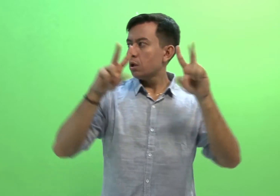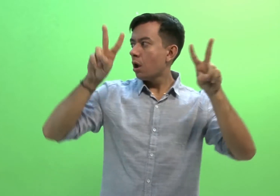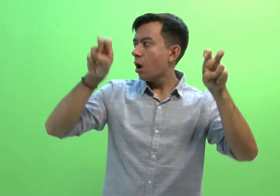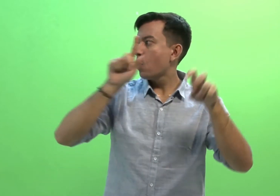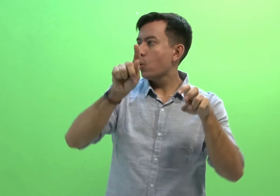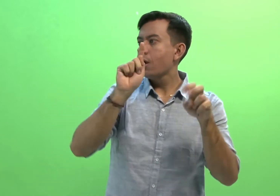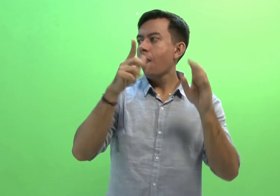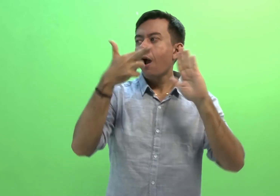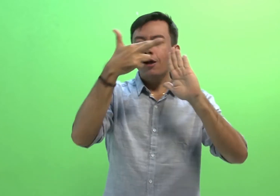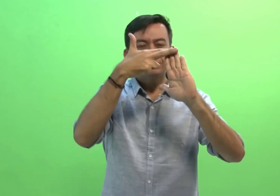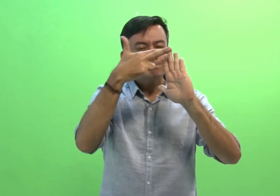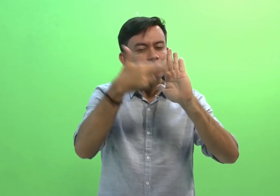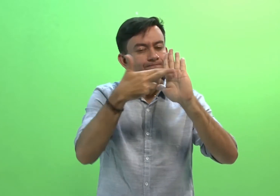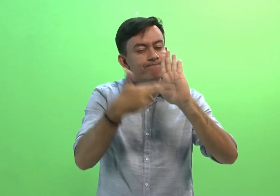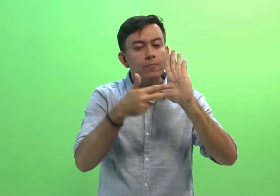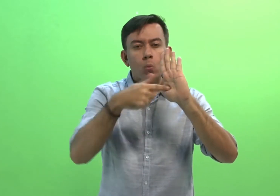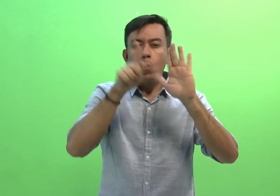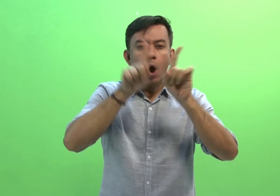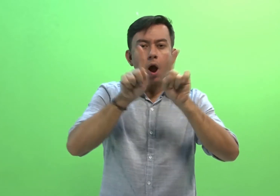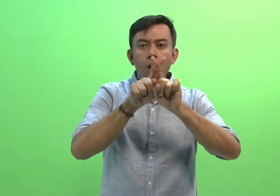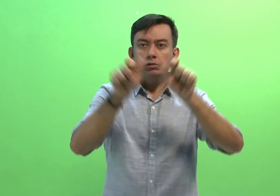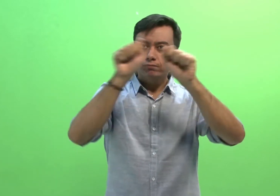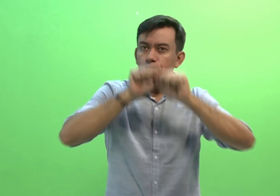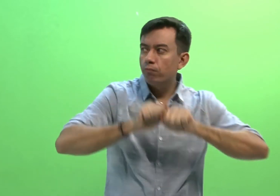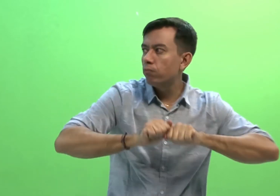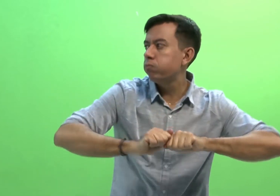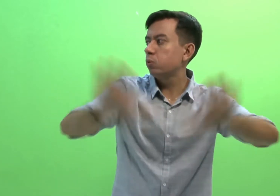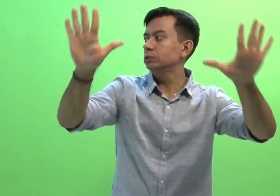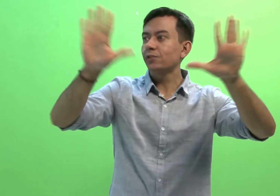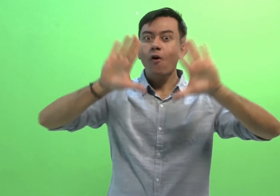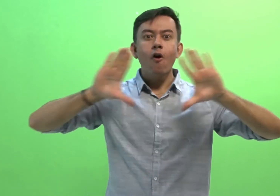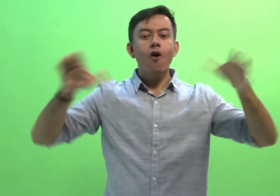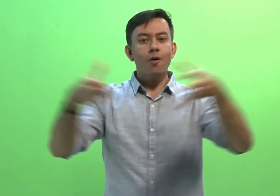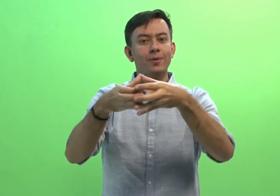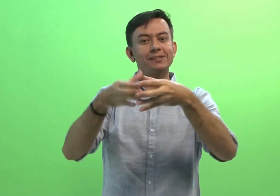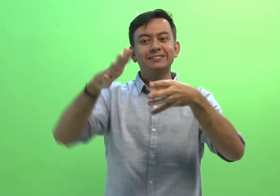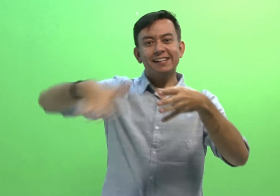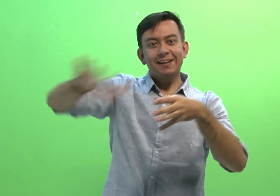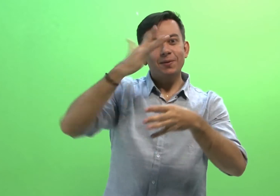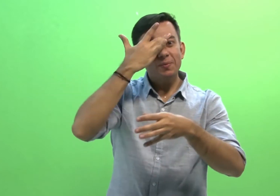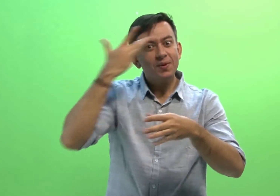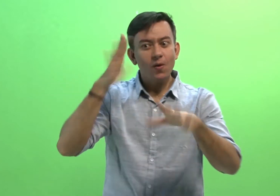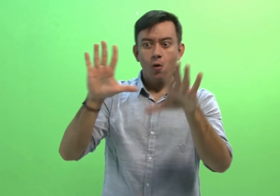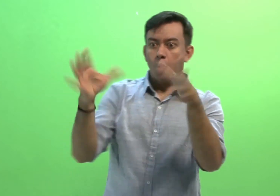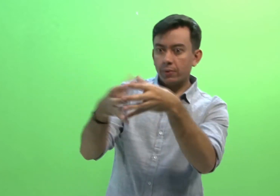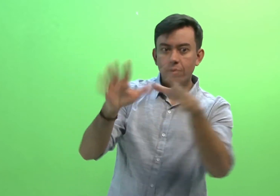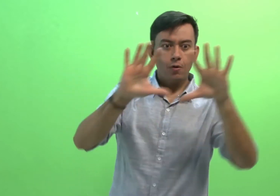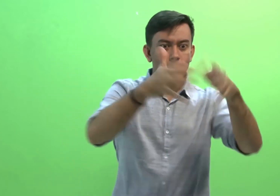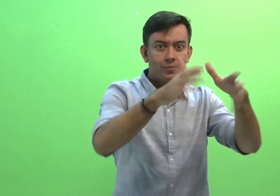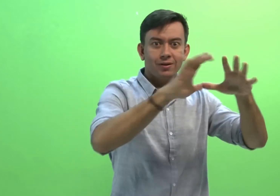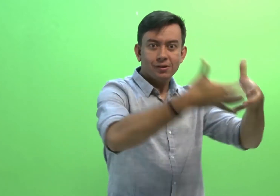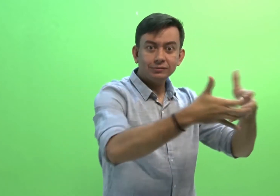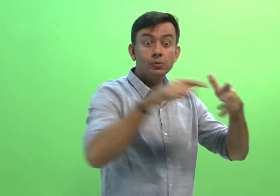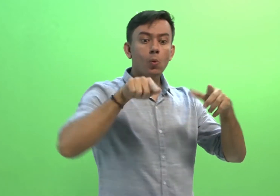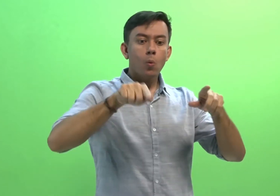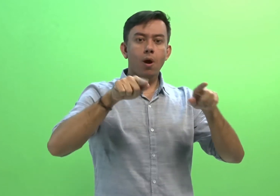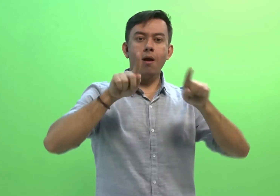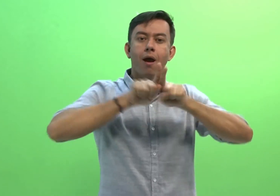unificação. É como se as regras elas fossem difundidas dentro da comunidade surda, dentro das